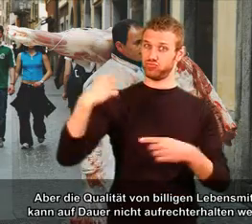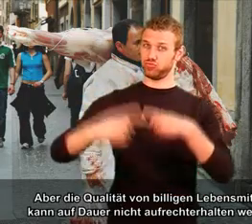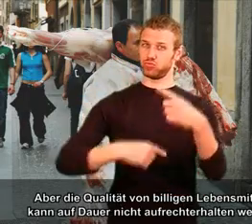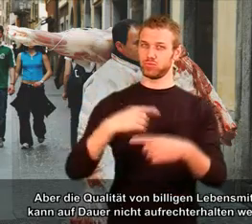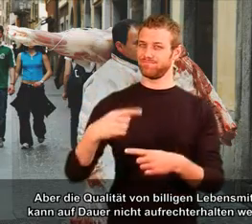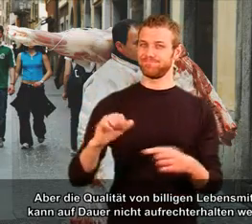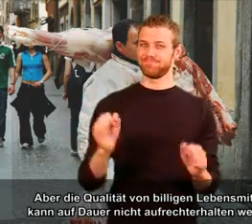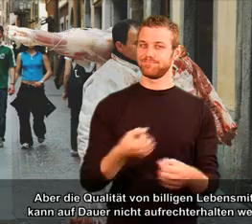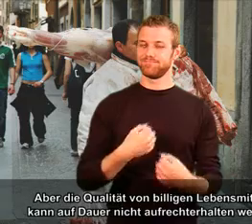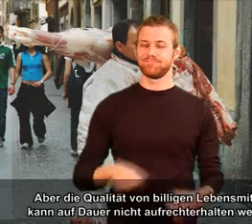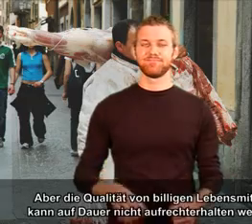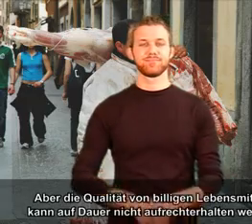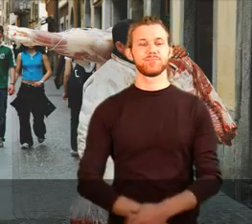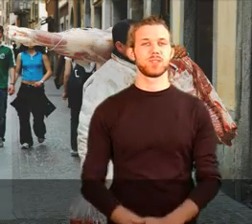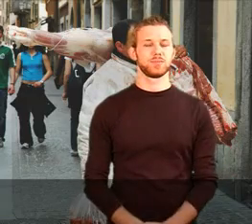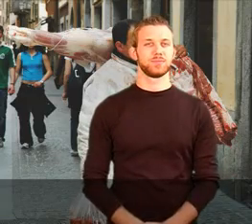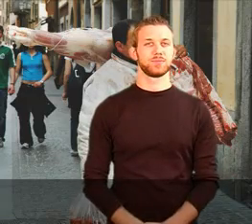kann auf Dauer nicht aufrechterhalten werden.